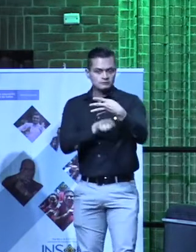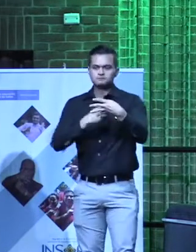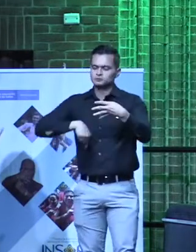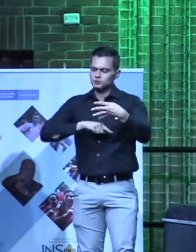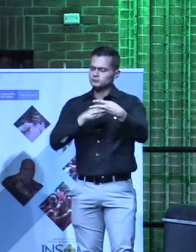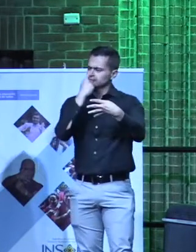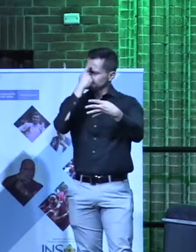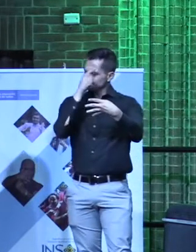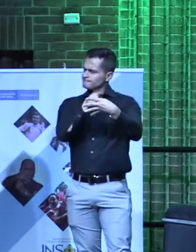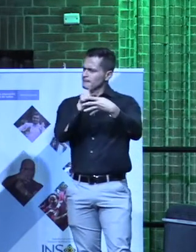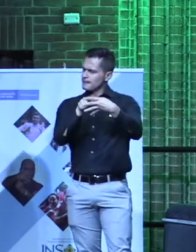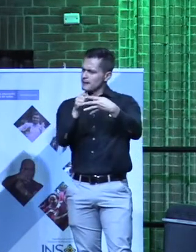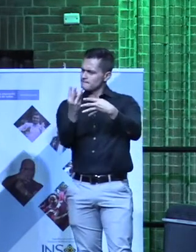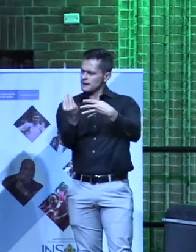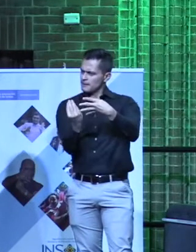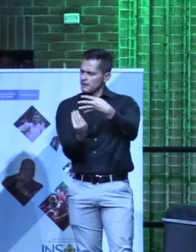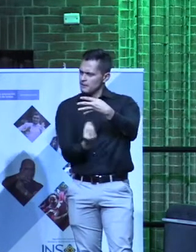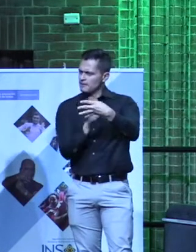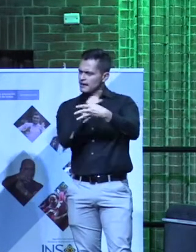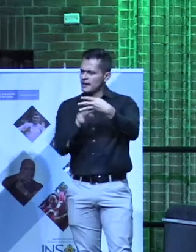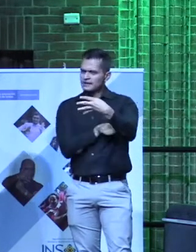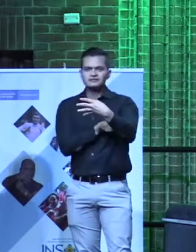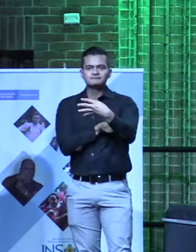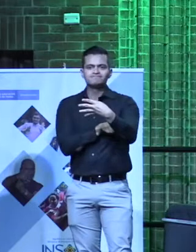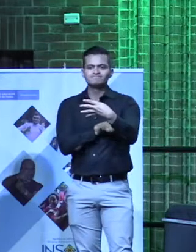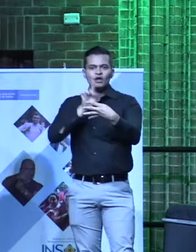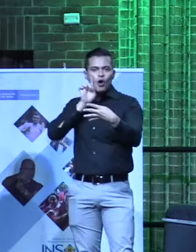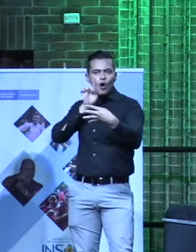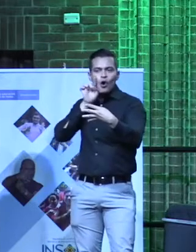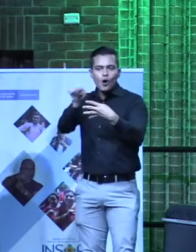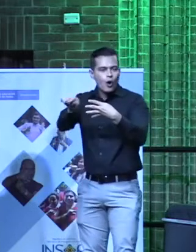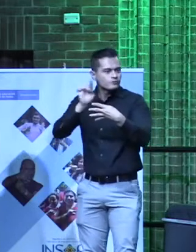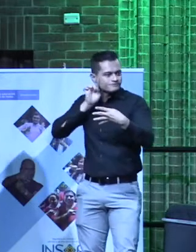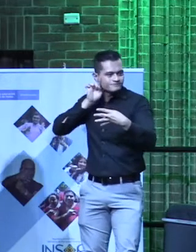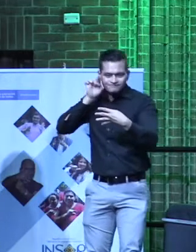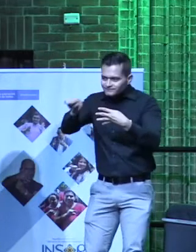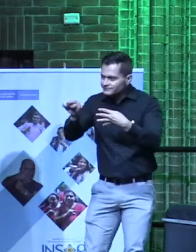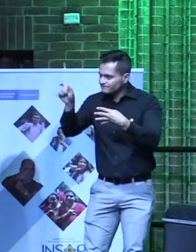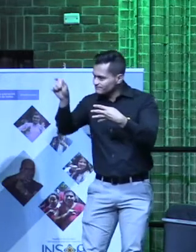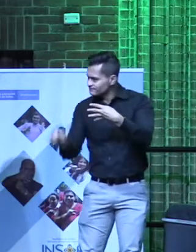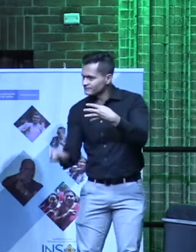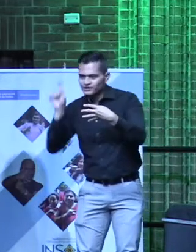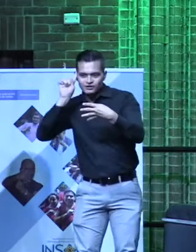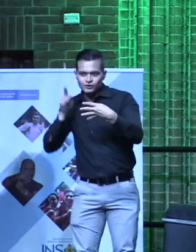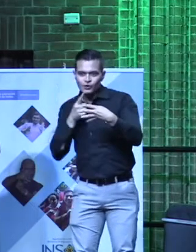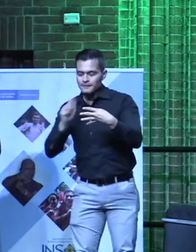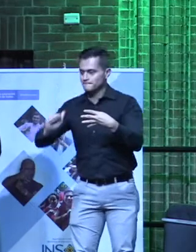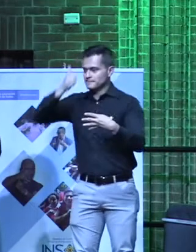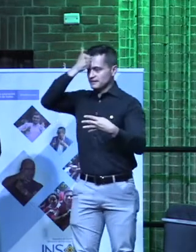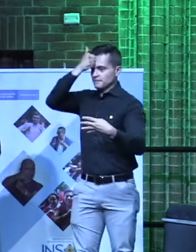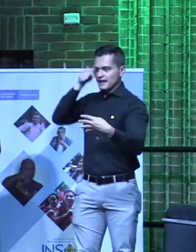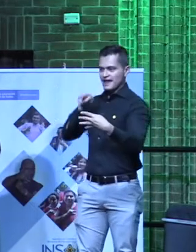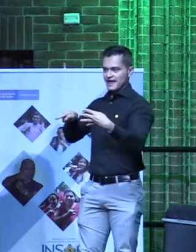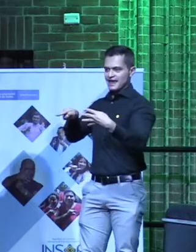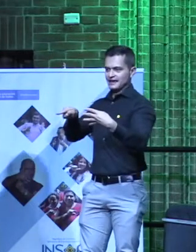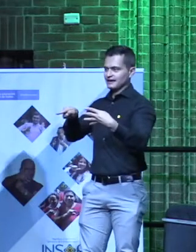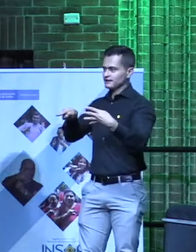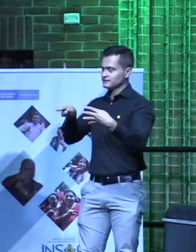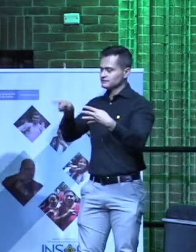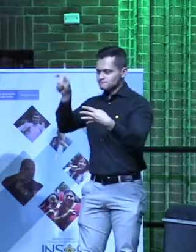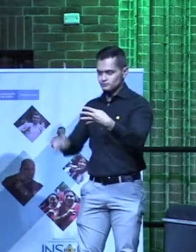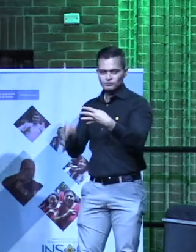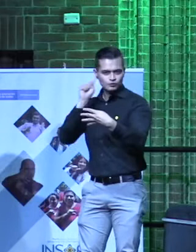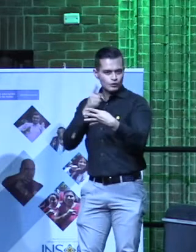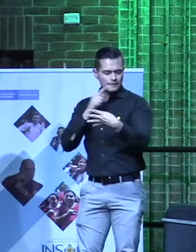los pusimos ¿sobre qué? Sobre la persona sorda. Pusimos como eje central de trabajo a la persona sorda. Y definimos